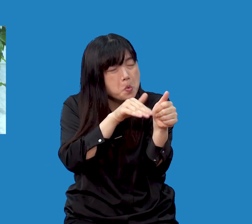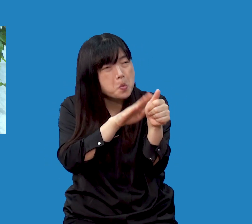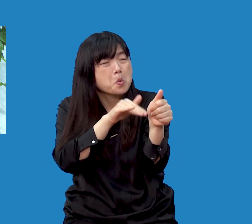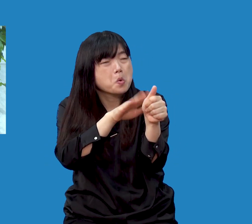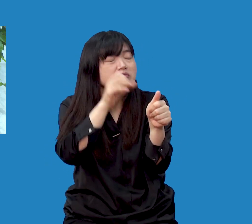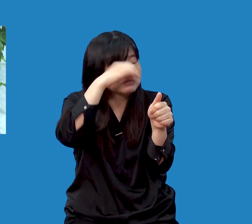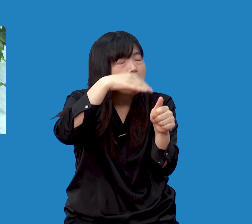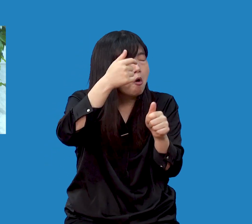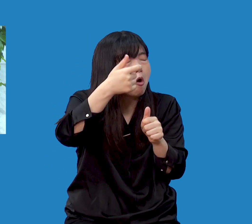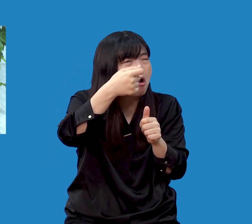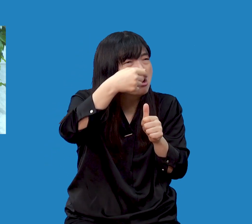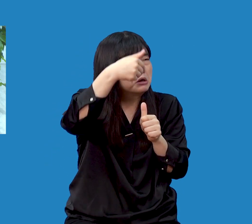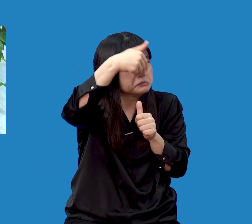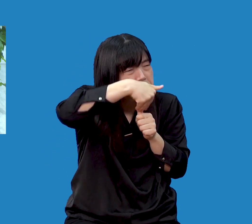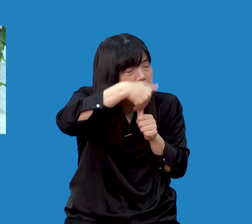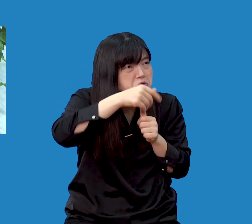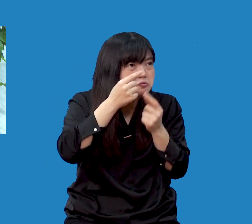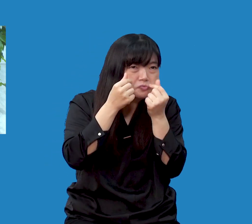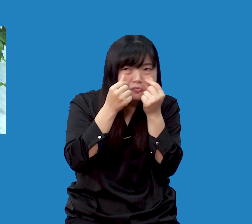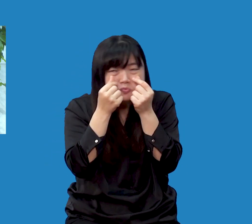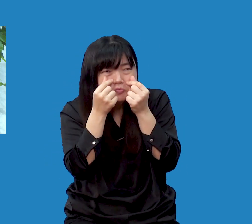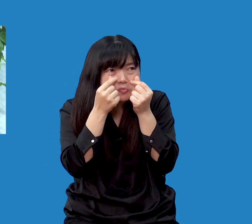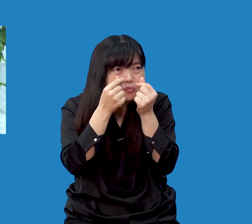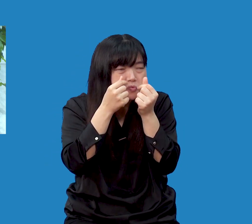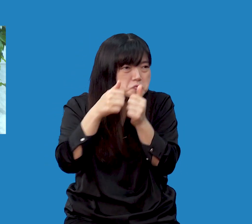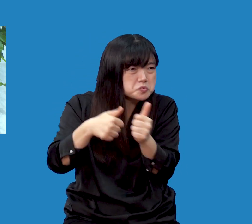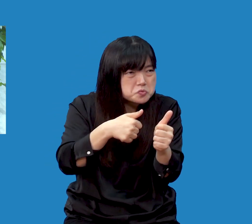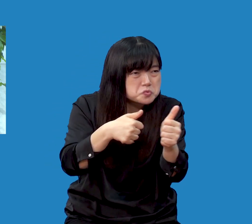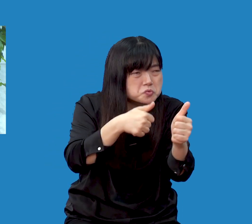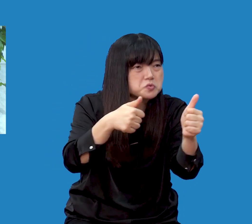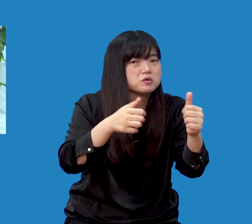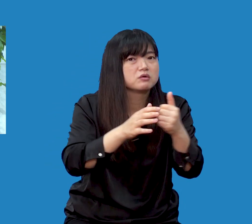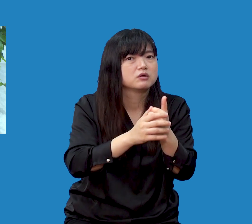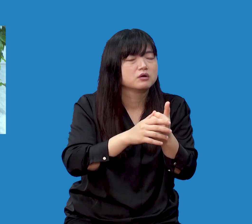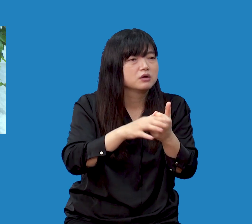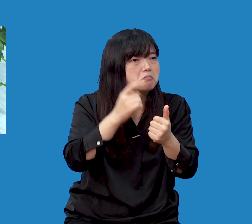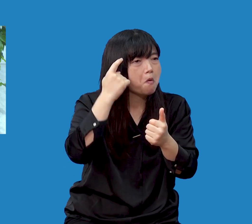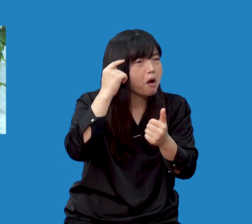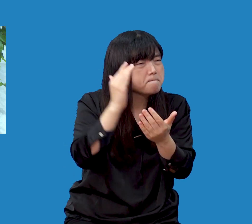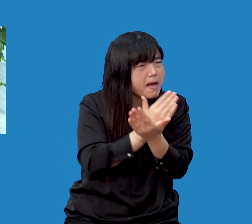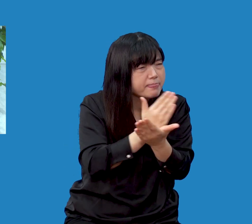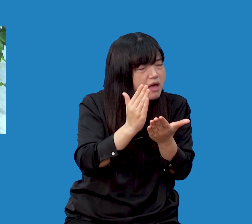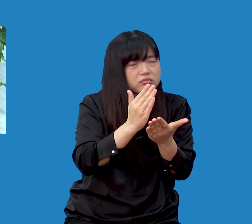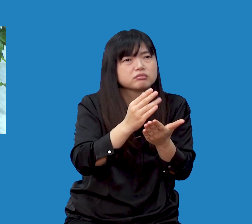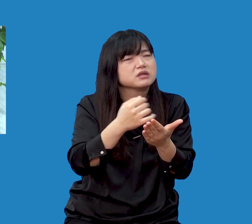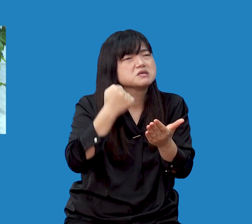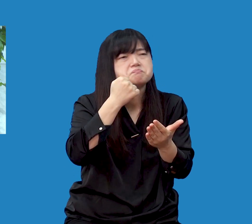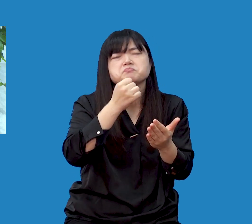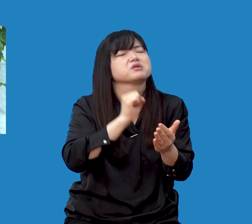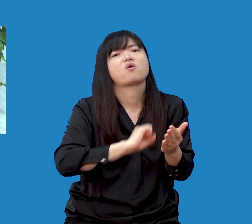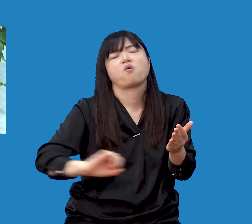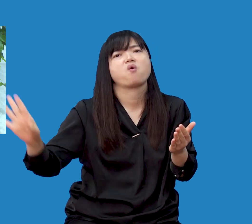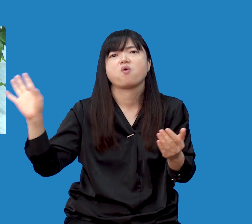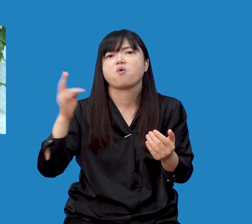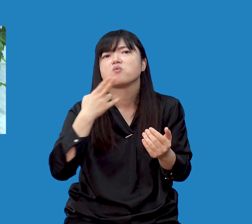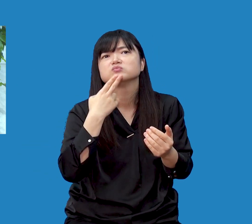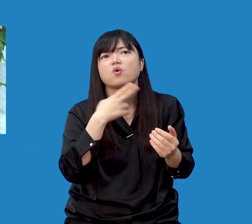가스라이팅 당하고 눈치 보고 현실감과 판단력을 잃어버려요.